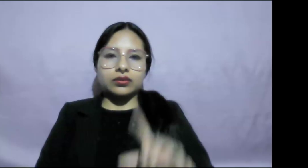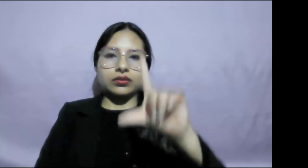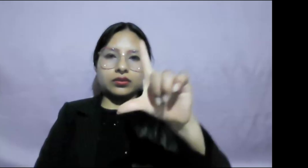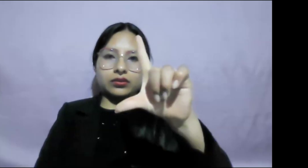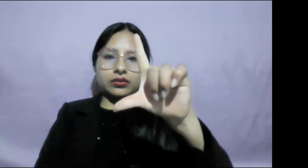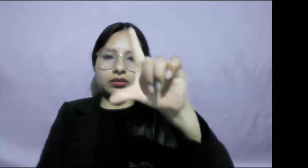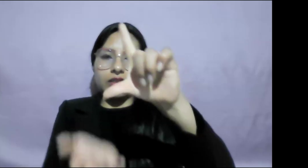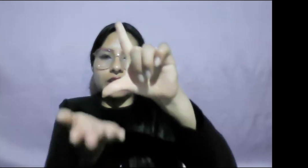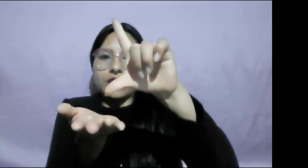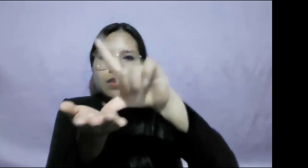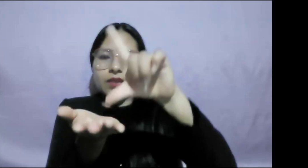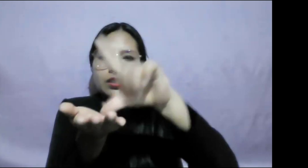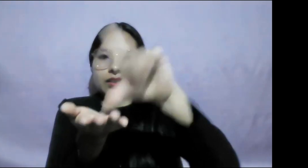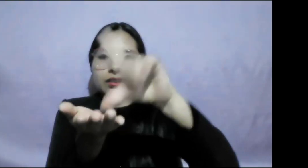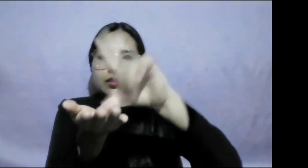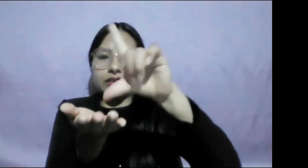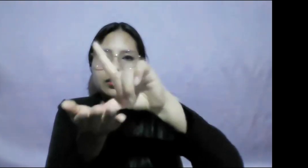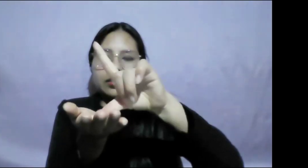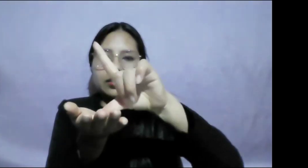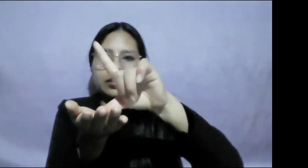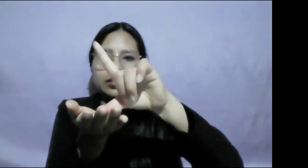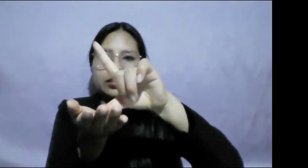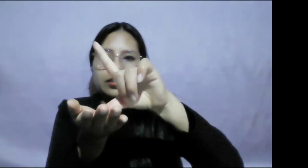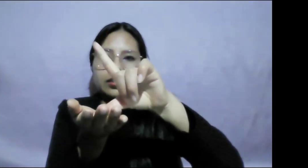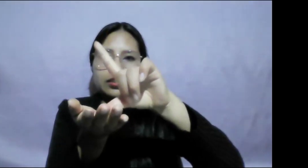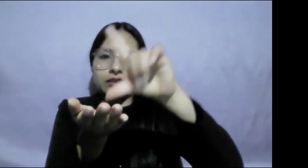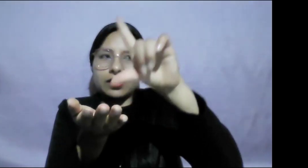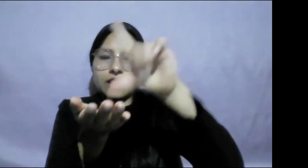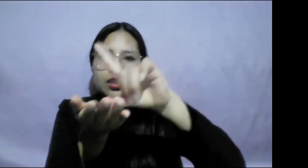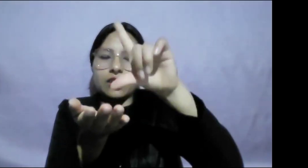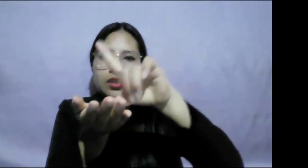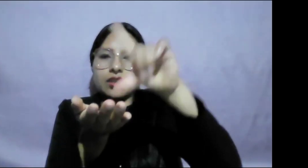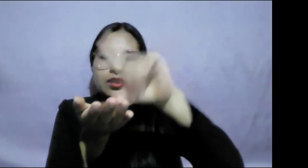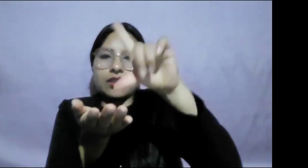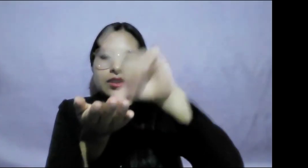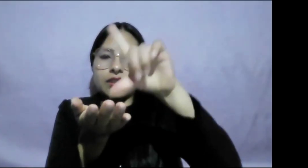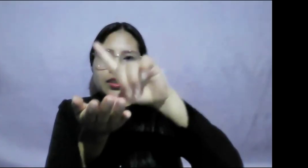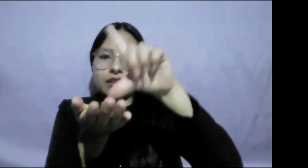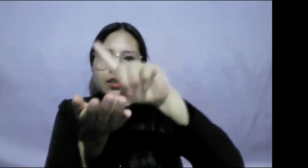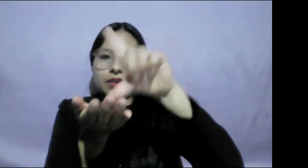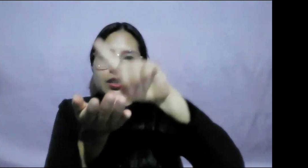no configuramos la letra l y extendemos nuestra